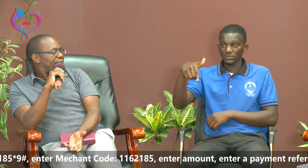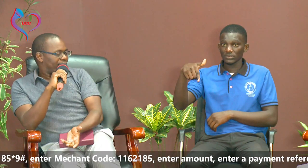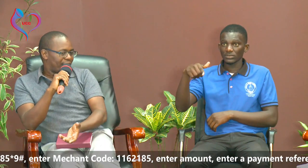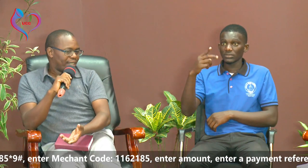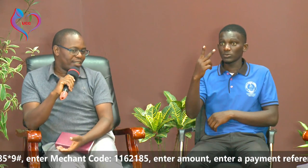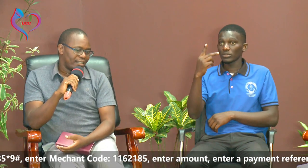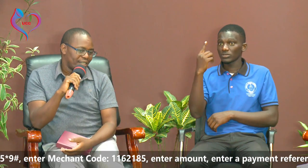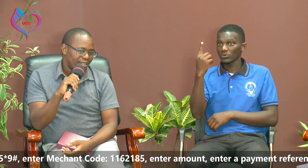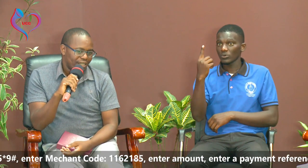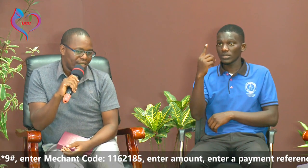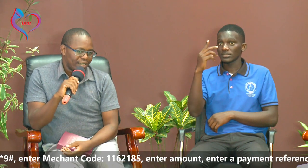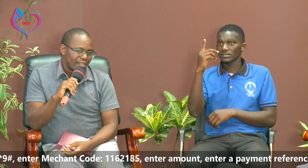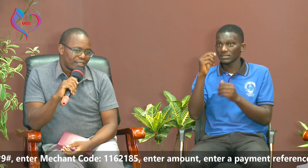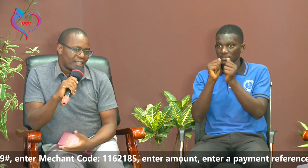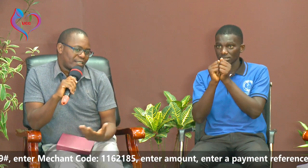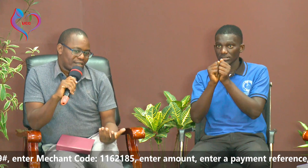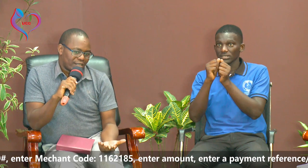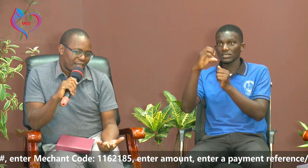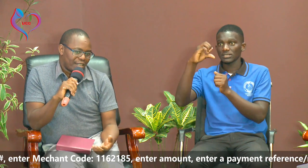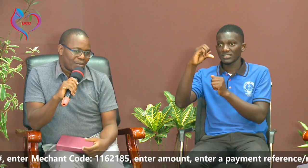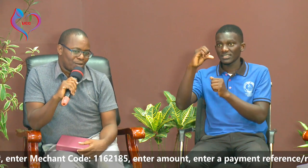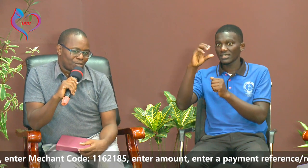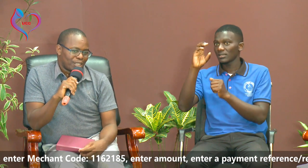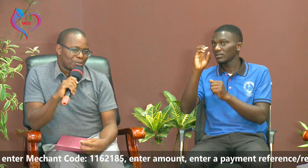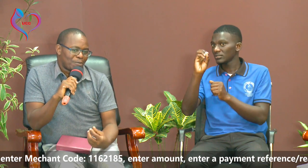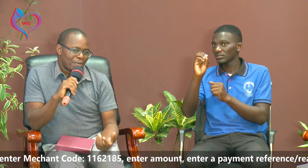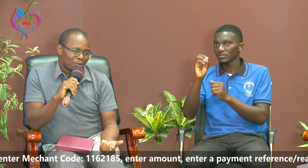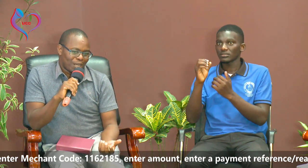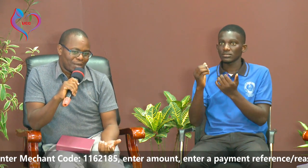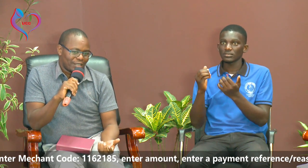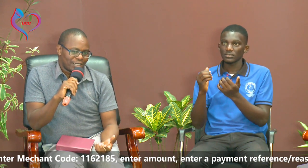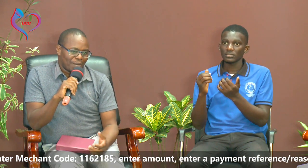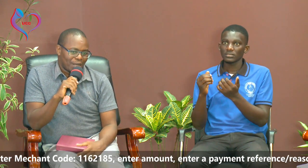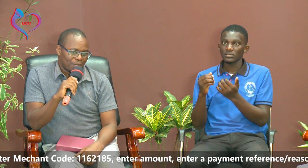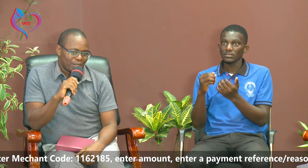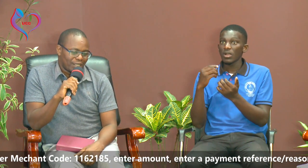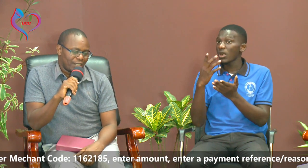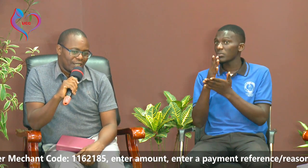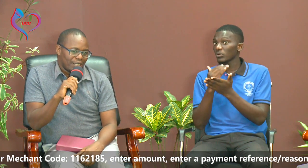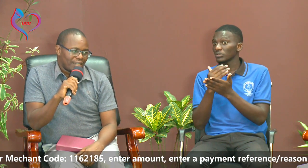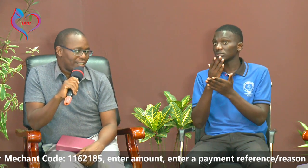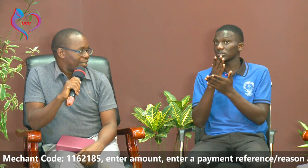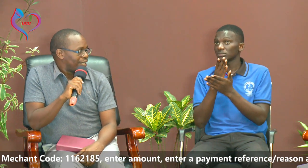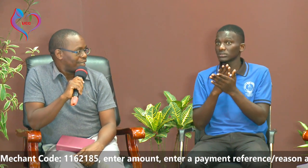07777211090. Naye just nkaddamu ka question. Just lwakuba abantu kabanyizaamu abamu naye. Ajifunye